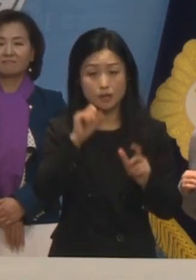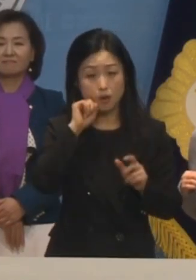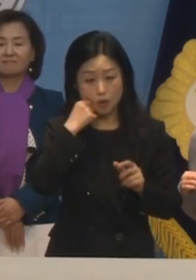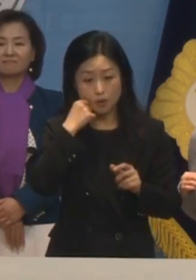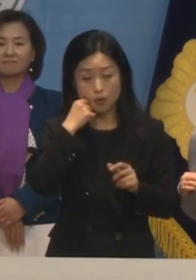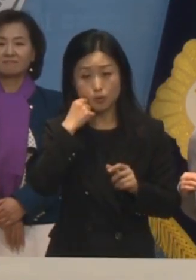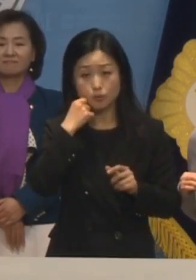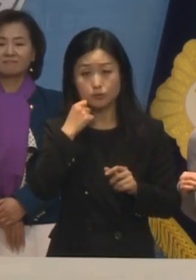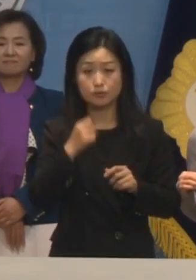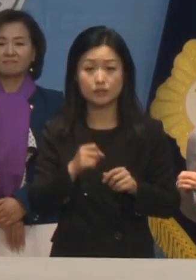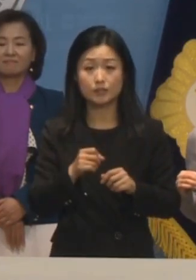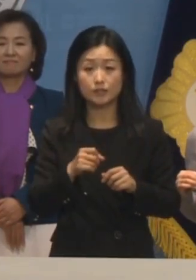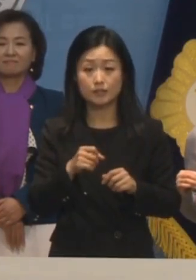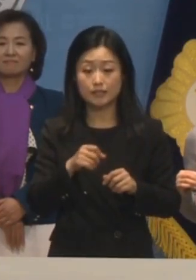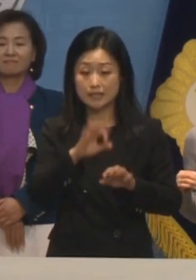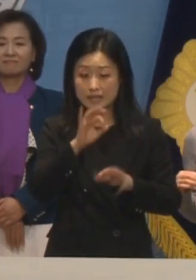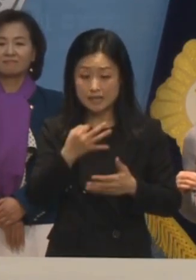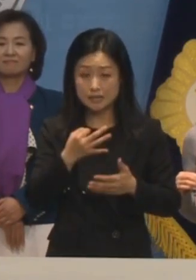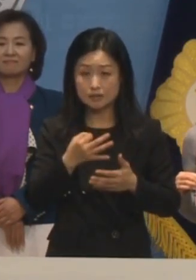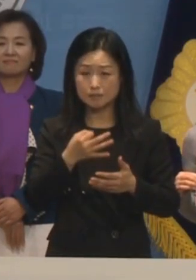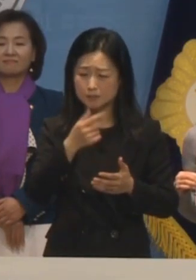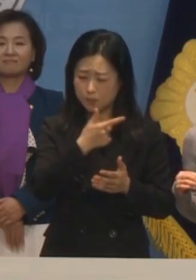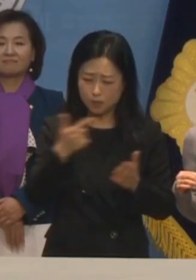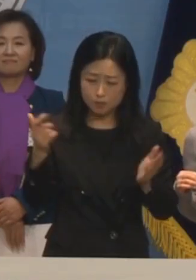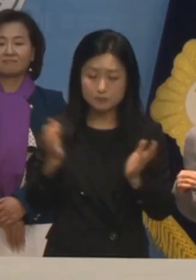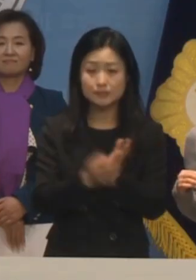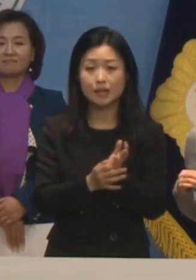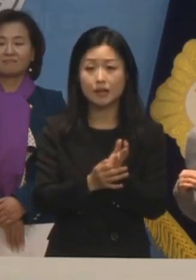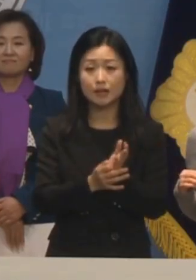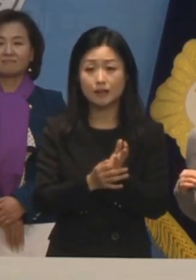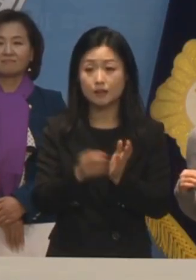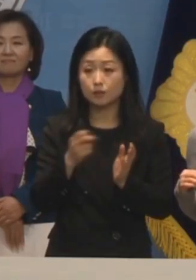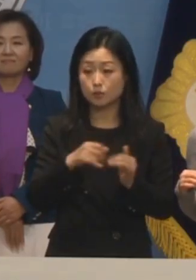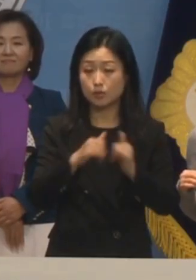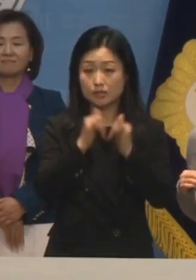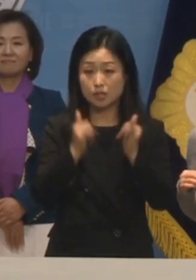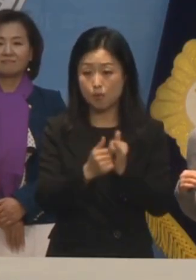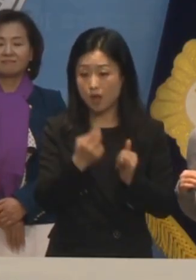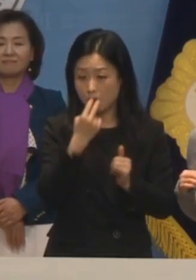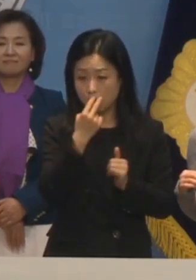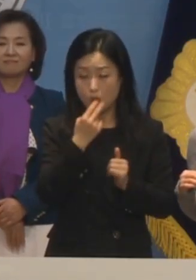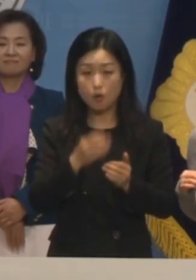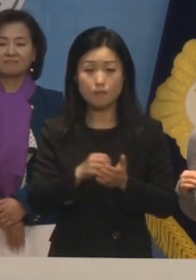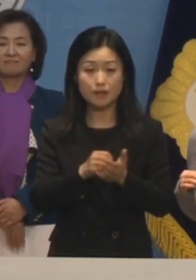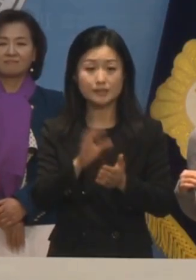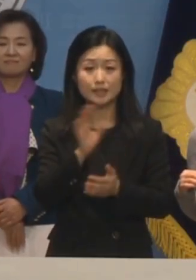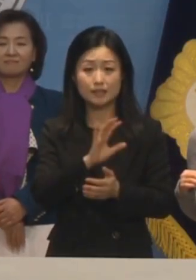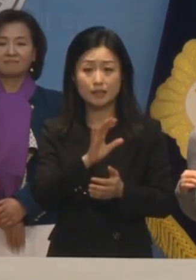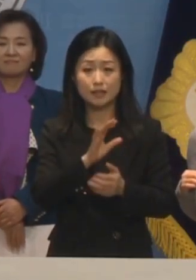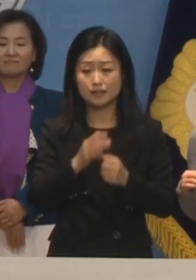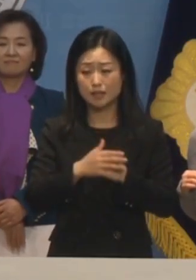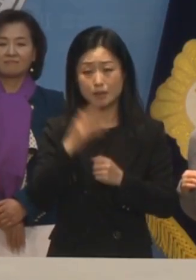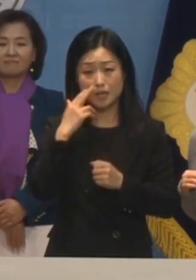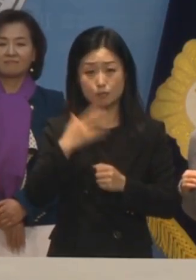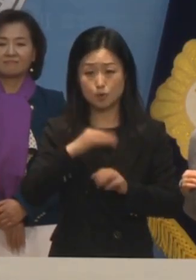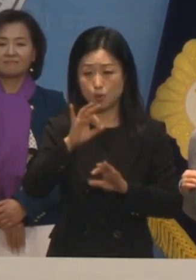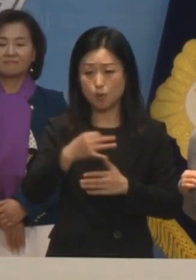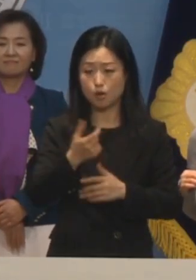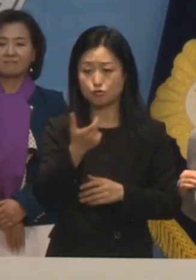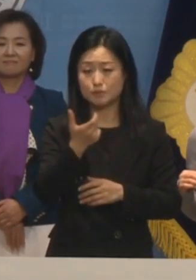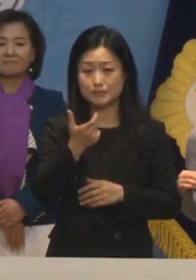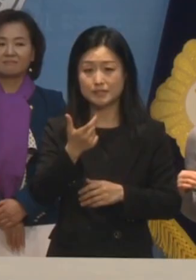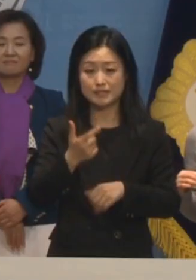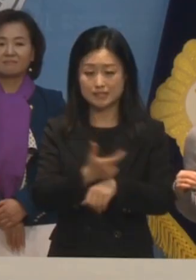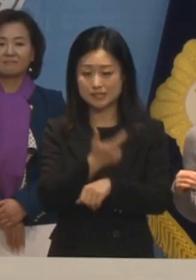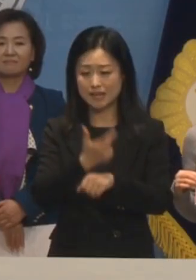힘든 들쑥날쑥한 임금이며 사회보험조차 처리하기 싫어서 의도적으로 월 60시간 미만의